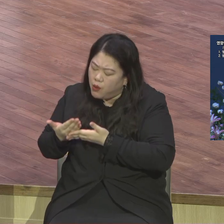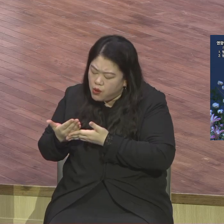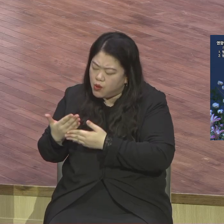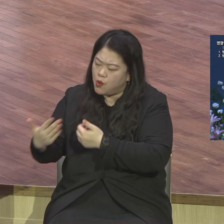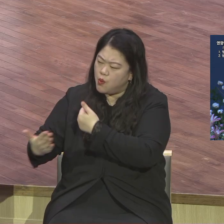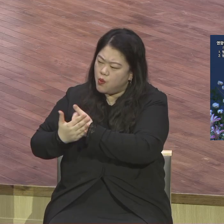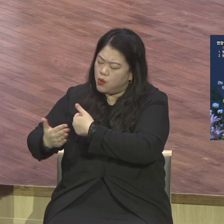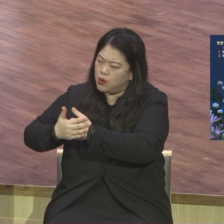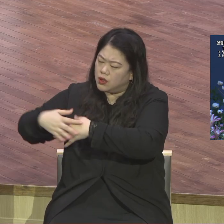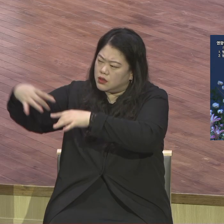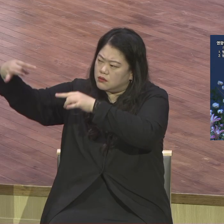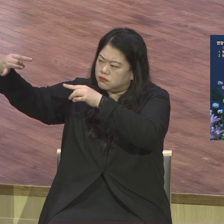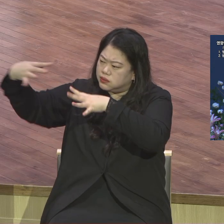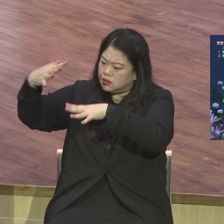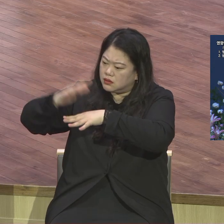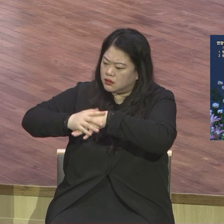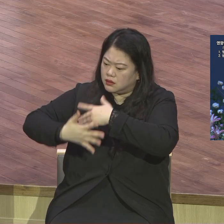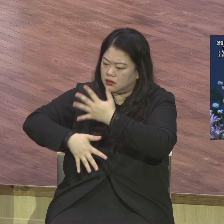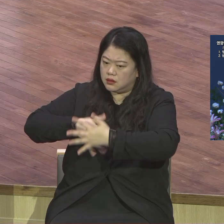성령의 도우심이 있어야 돼요.